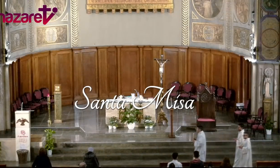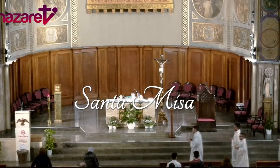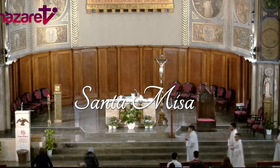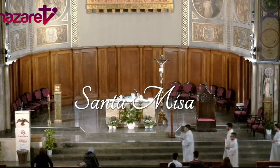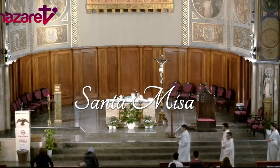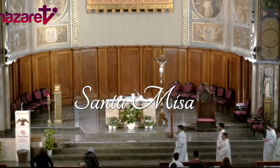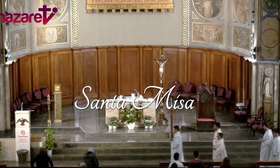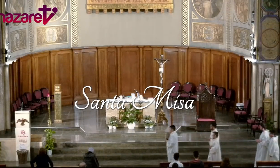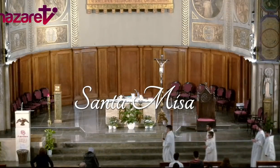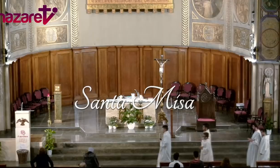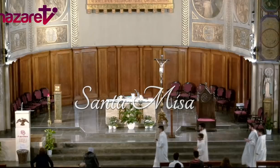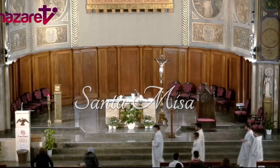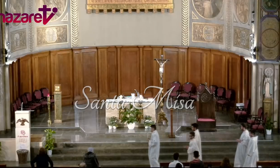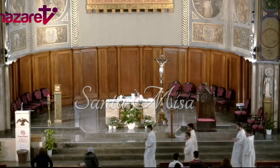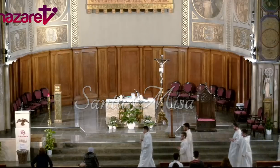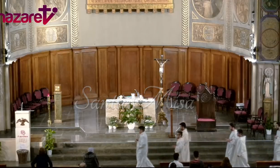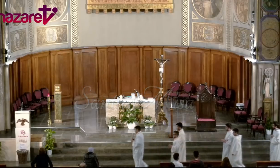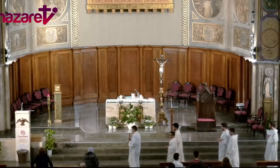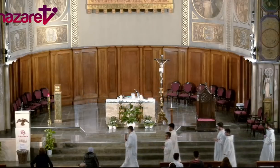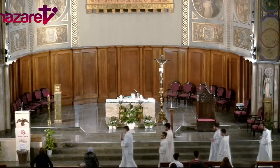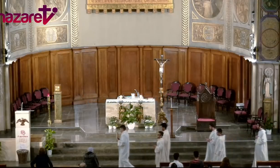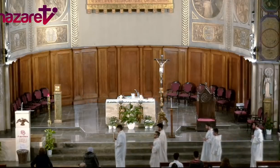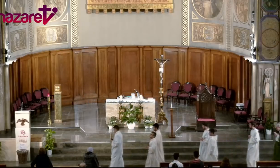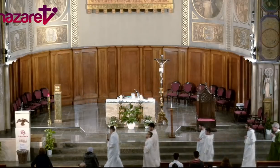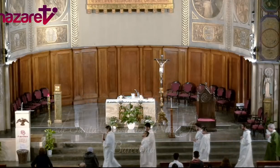Nada nos separará